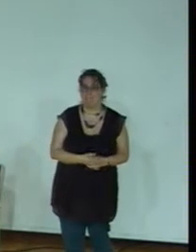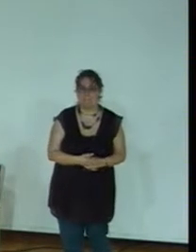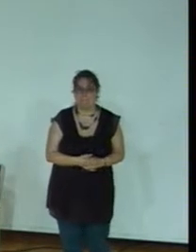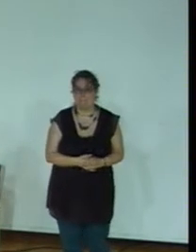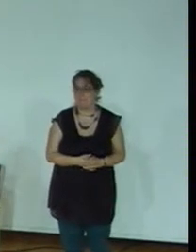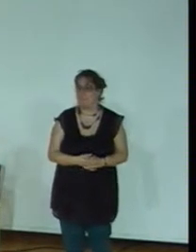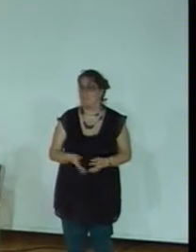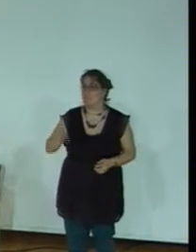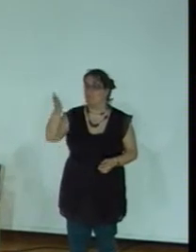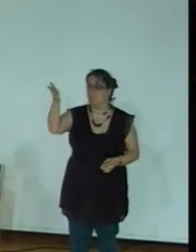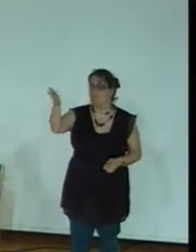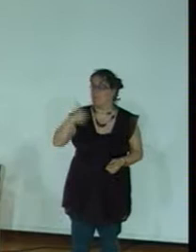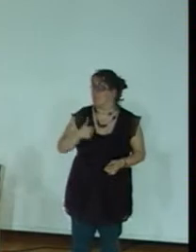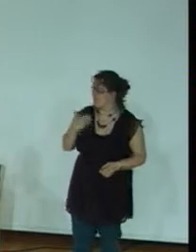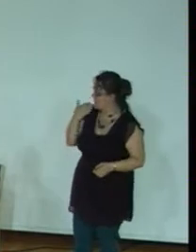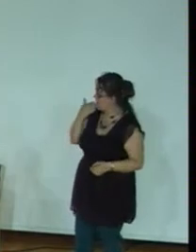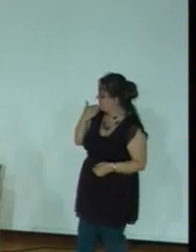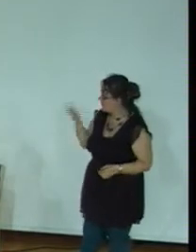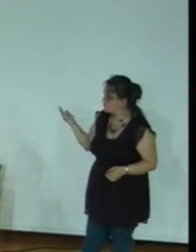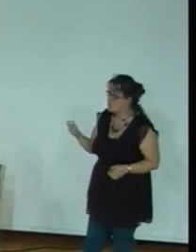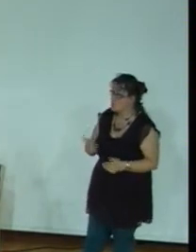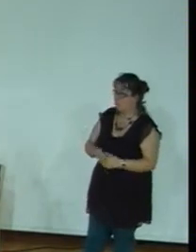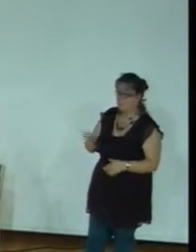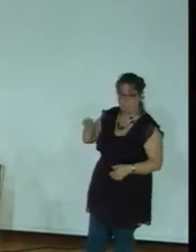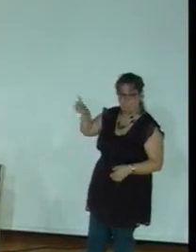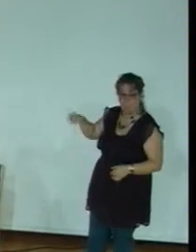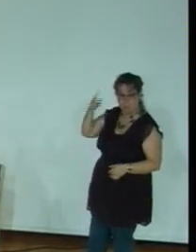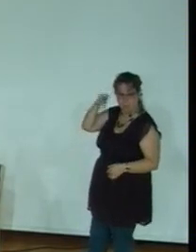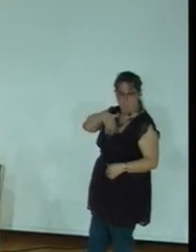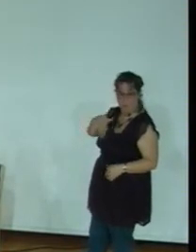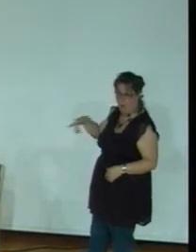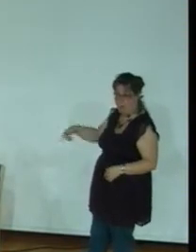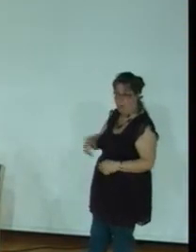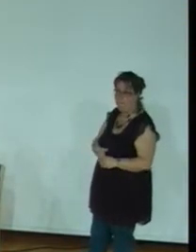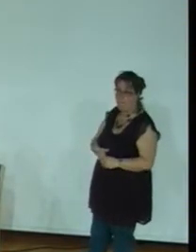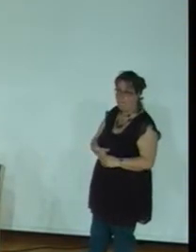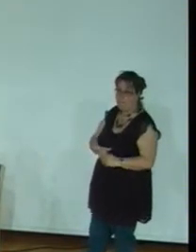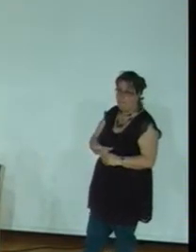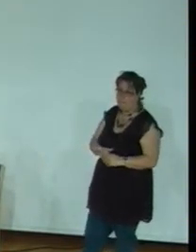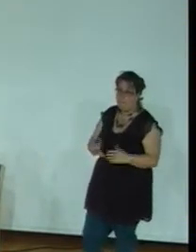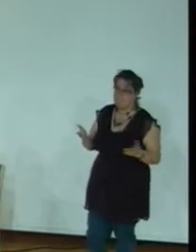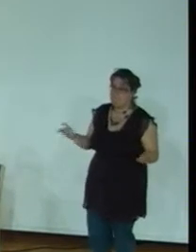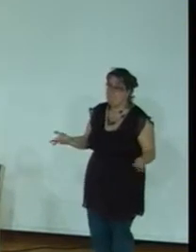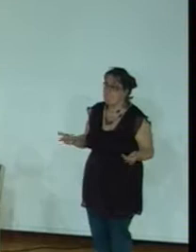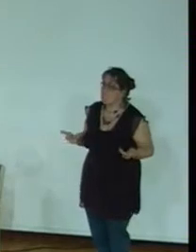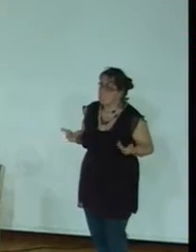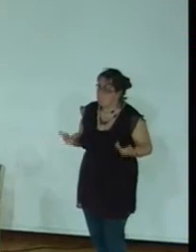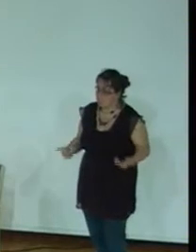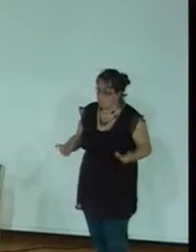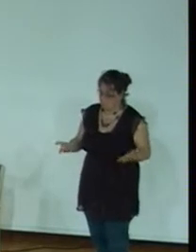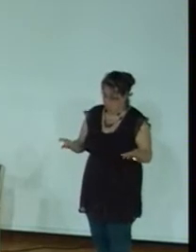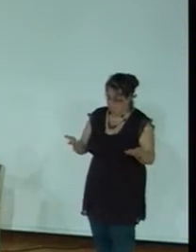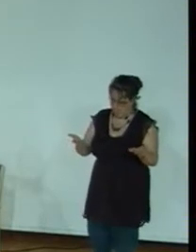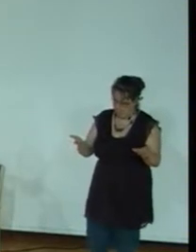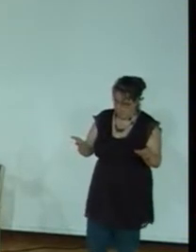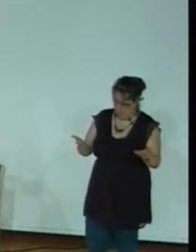Bonjour, c'est une question qui concerne plus l'avocat. Donc actuellement, l'état d'urgence